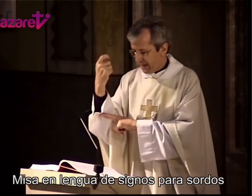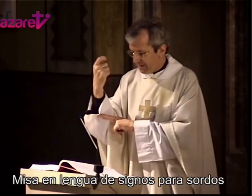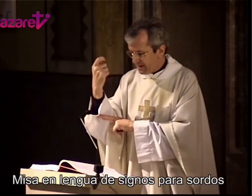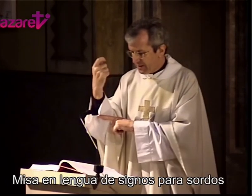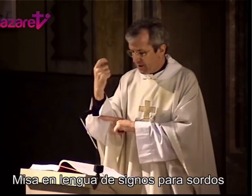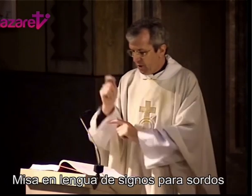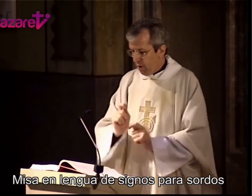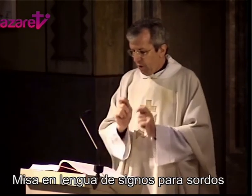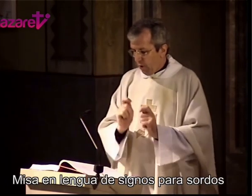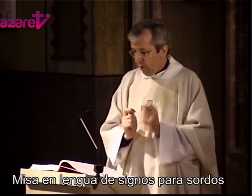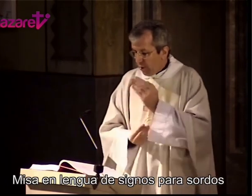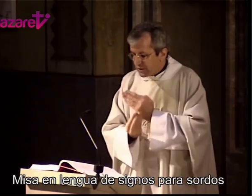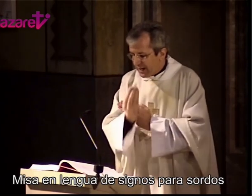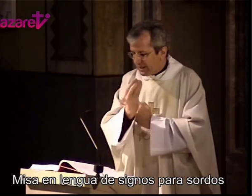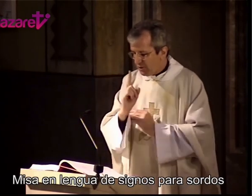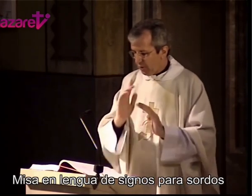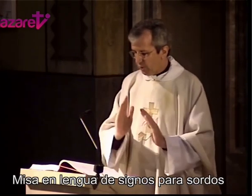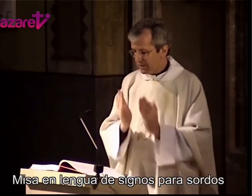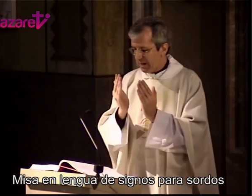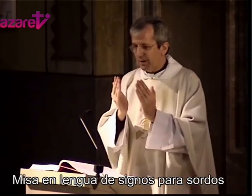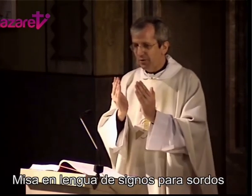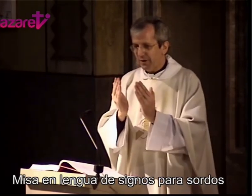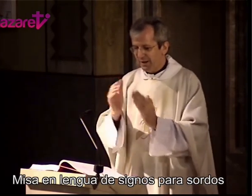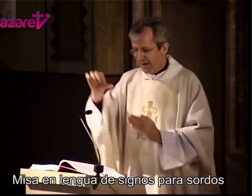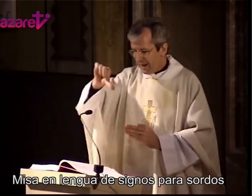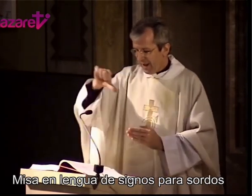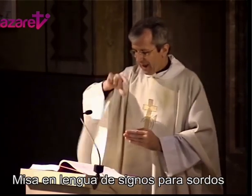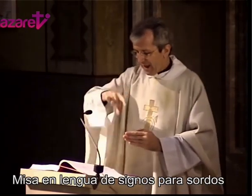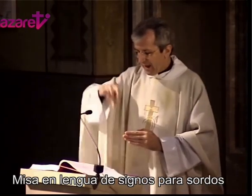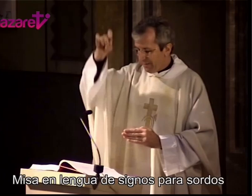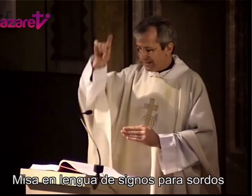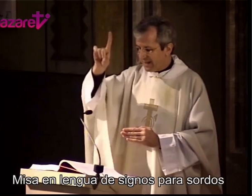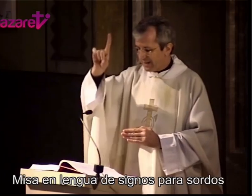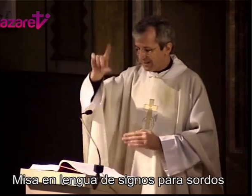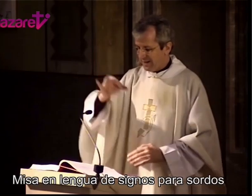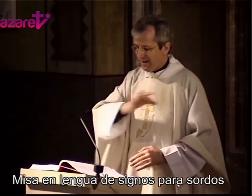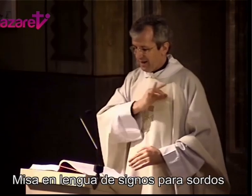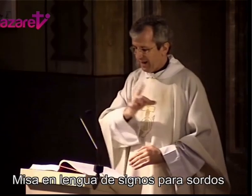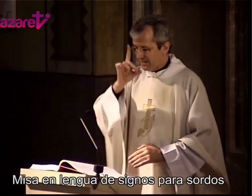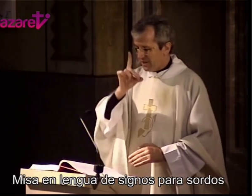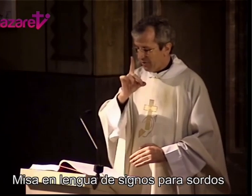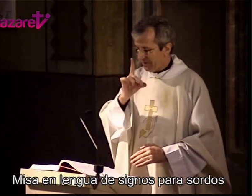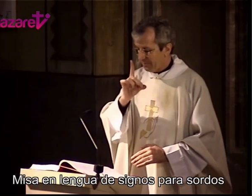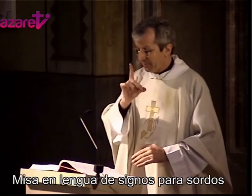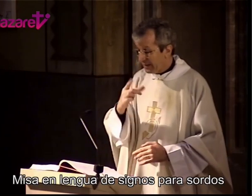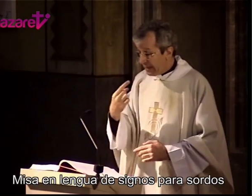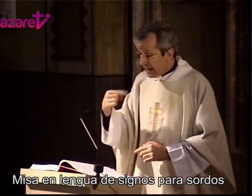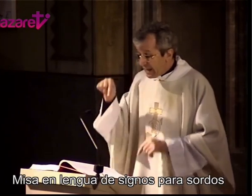David, os ha nacido un Salvador, el Mesías, el Señor. Y